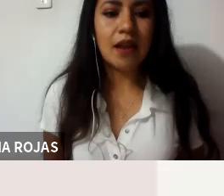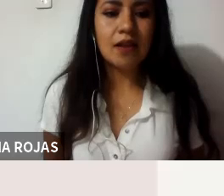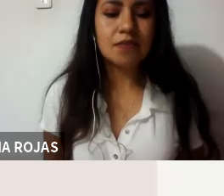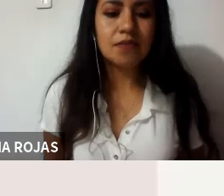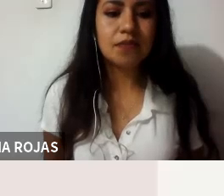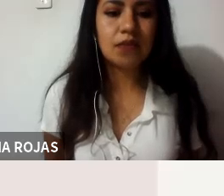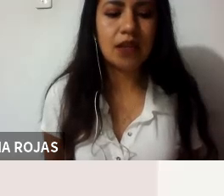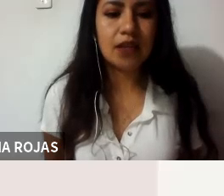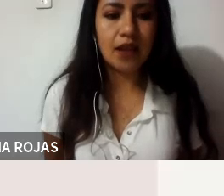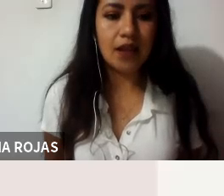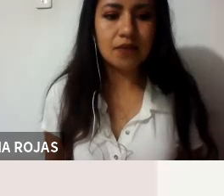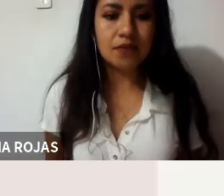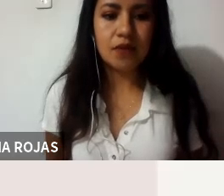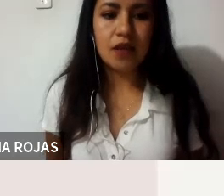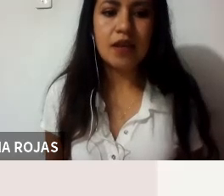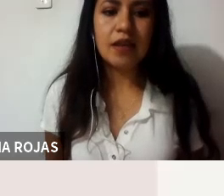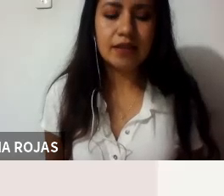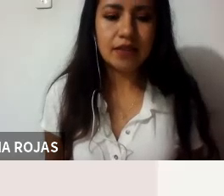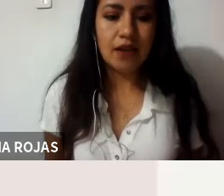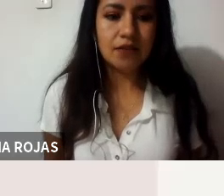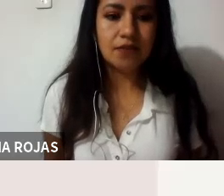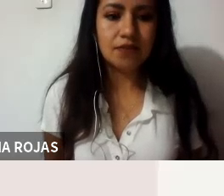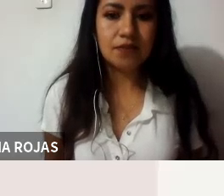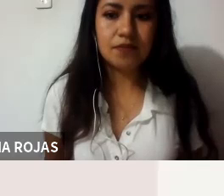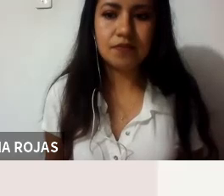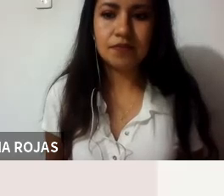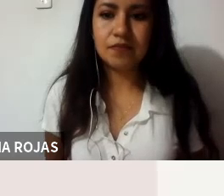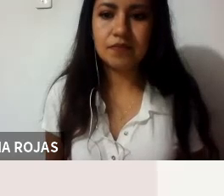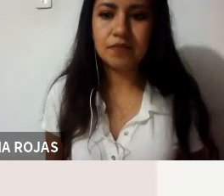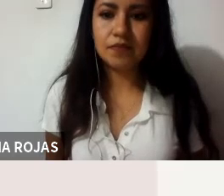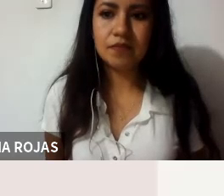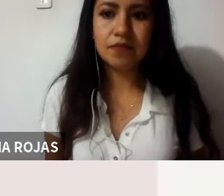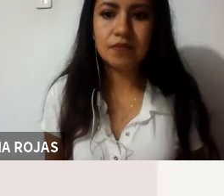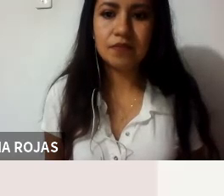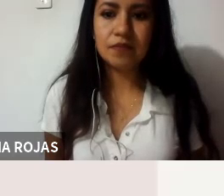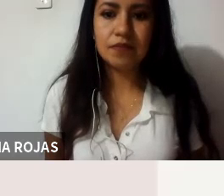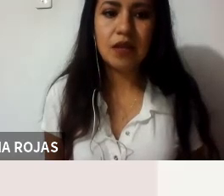¿Qué tal? ¿Qué tal? ¿Qué tal?